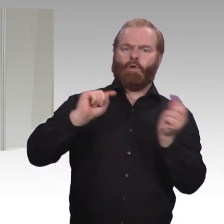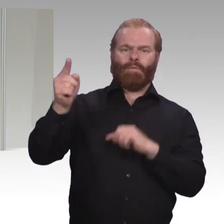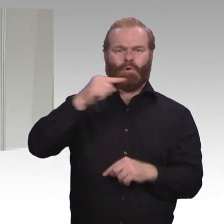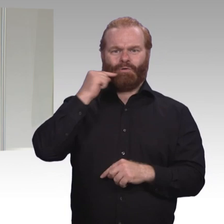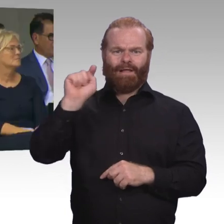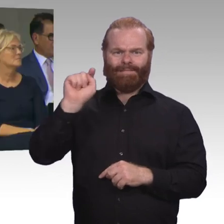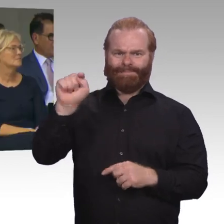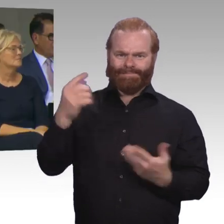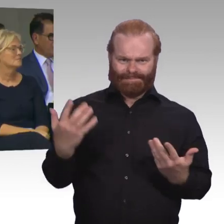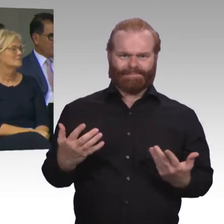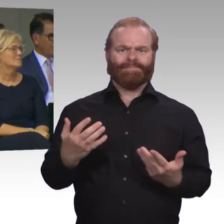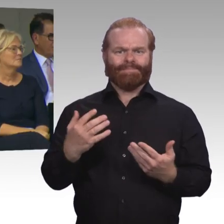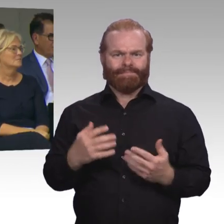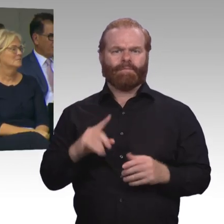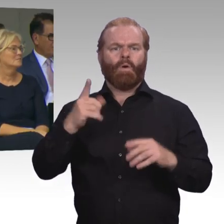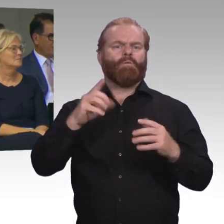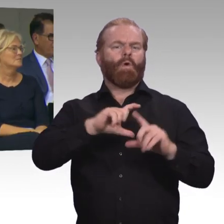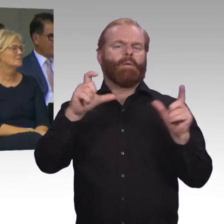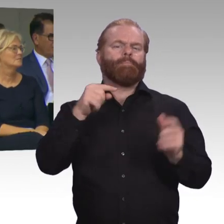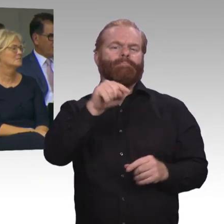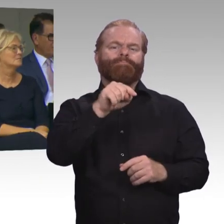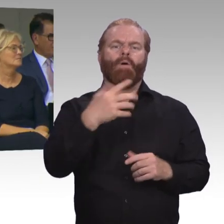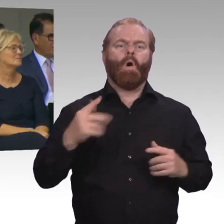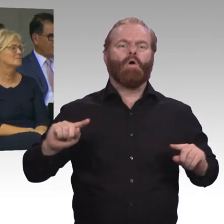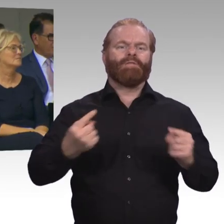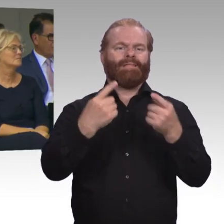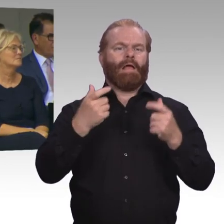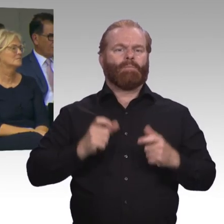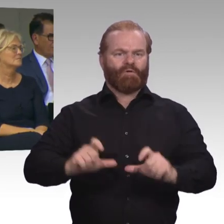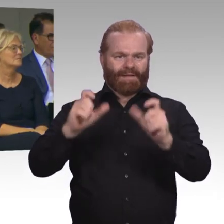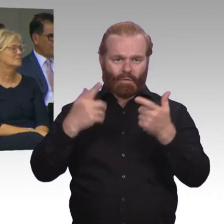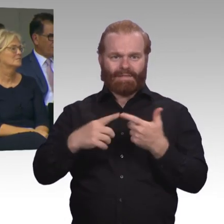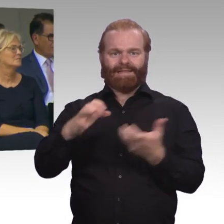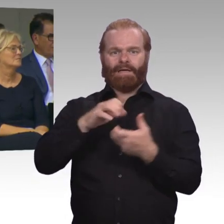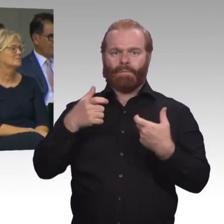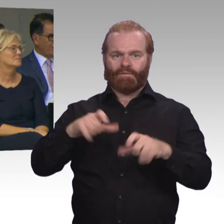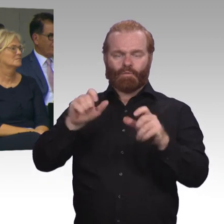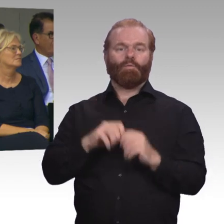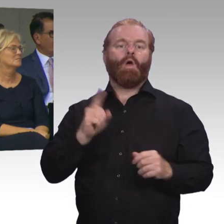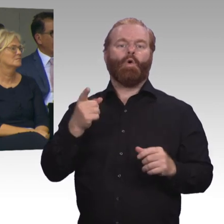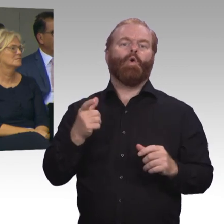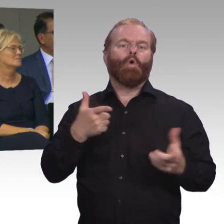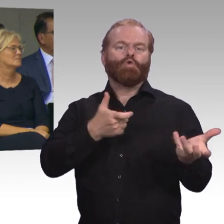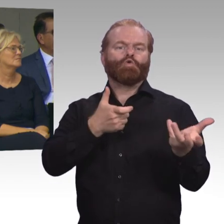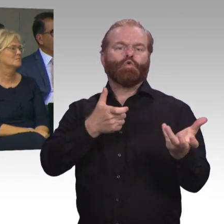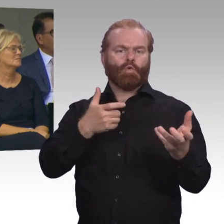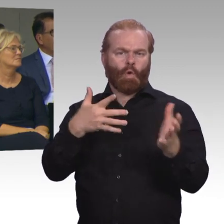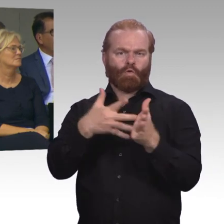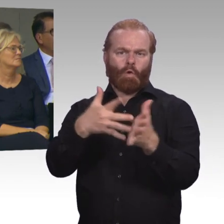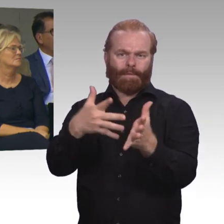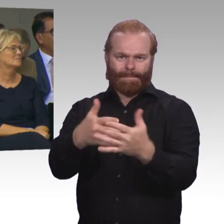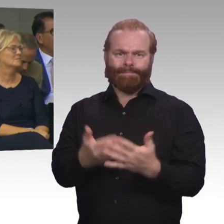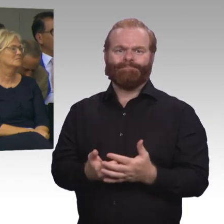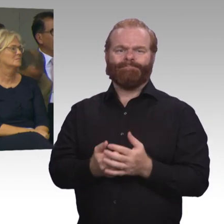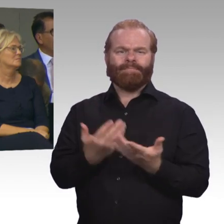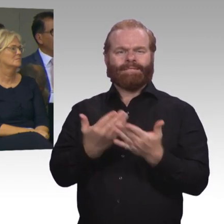des Geldes. Und ich muss Ihnen sagen, 45 Milliarden Euro, den jetzt das Kabinett gemeinsam